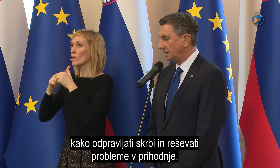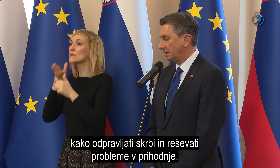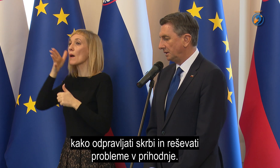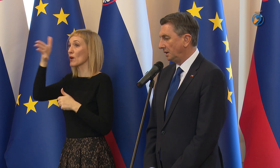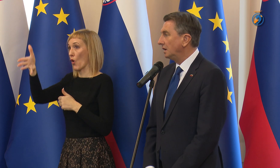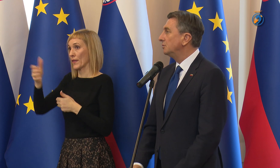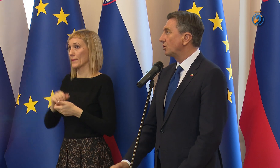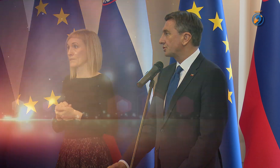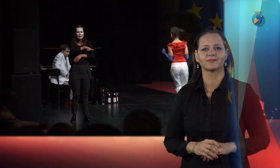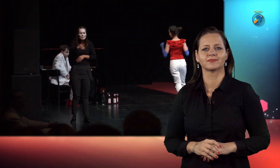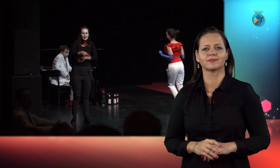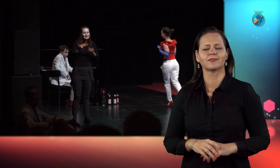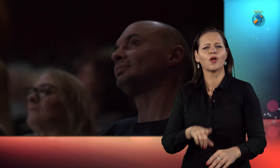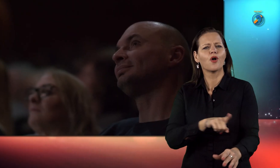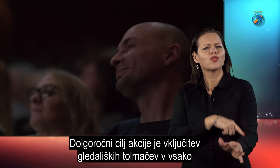prihodnje.